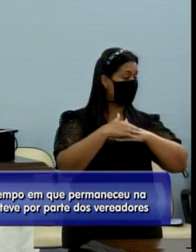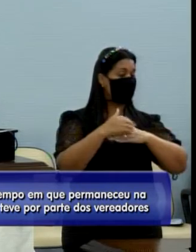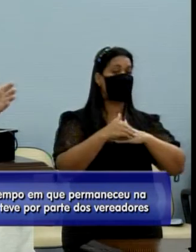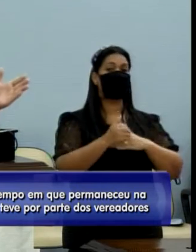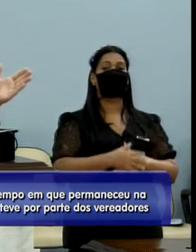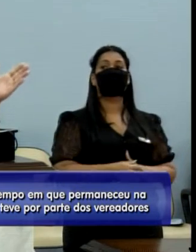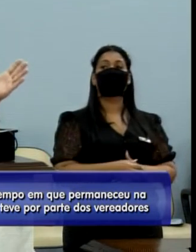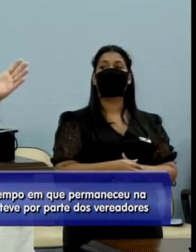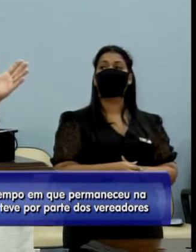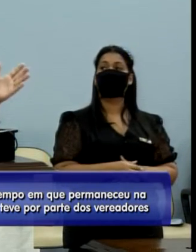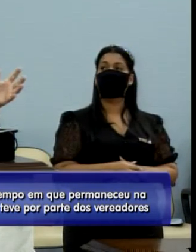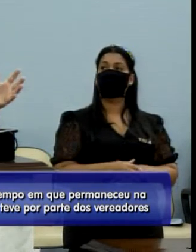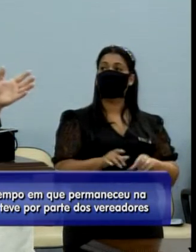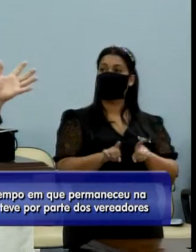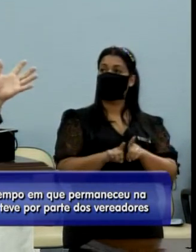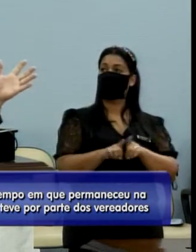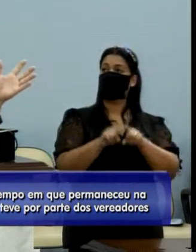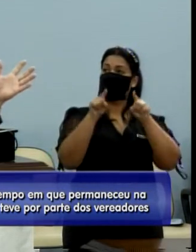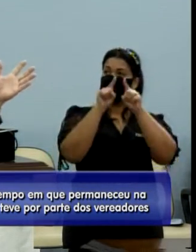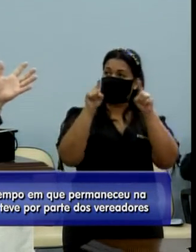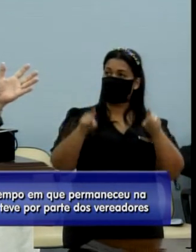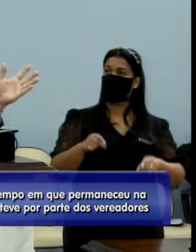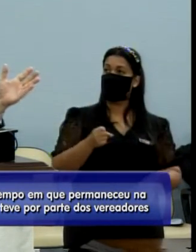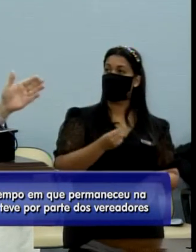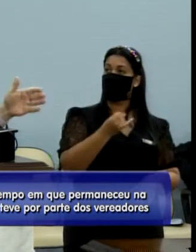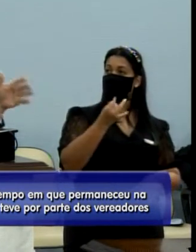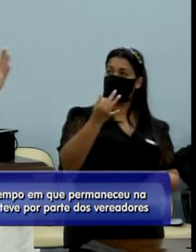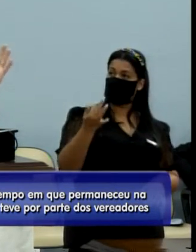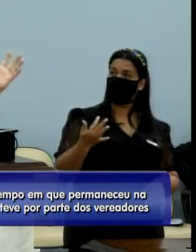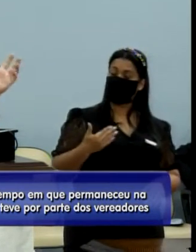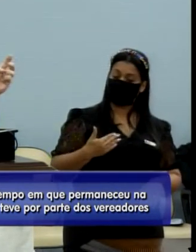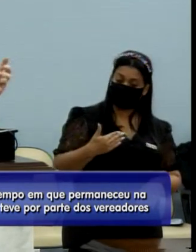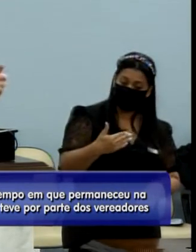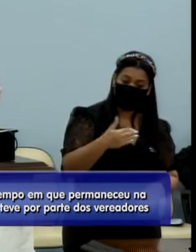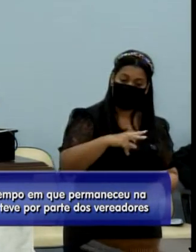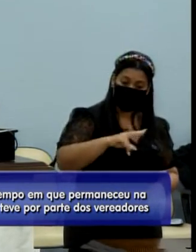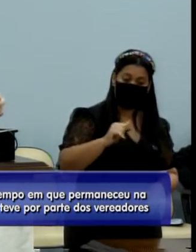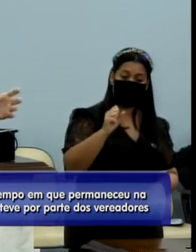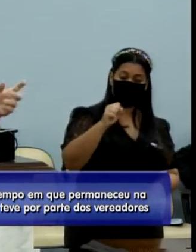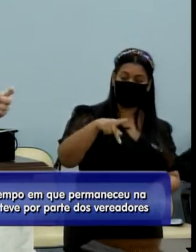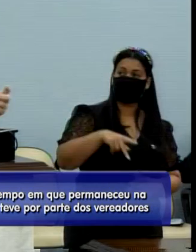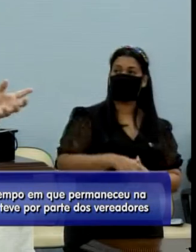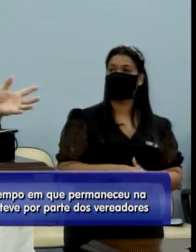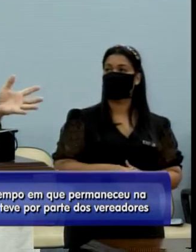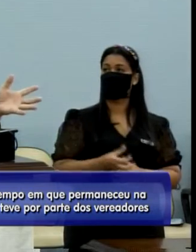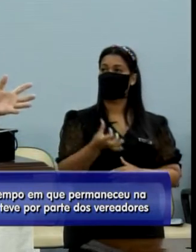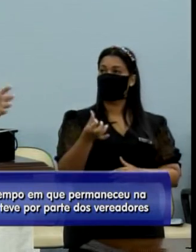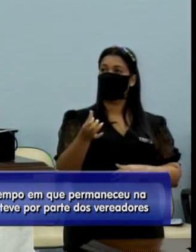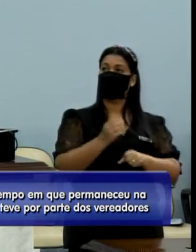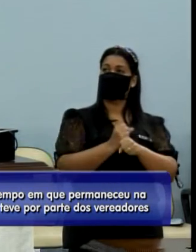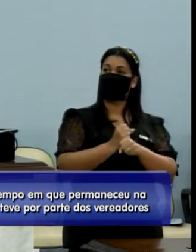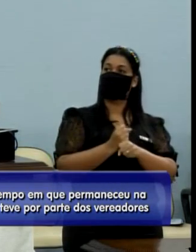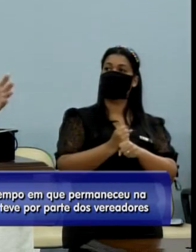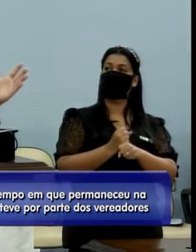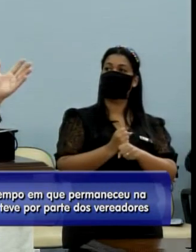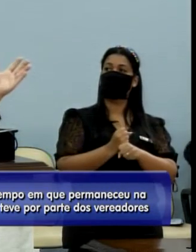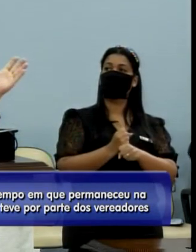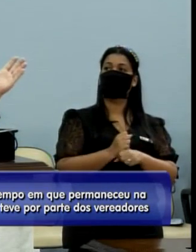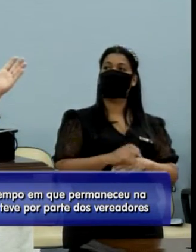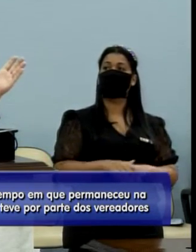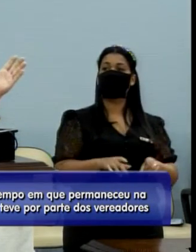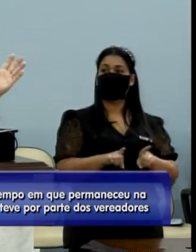isso e os funcionários que alguns até para aposentar desde a minha época que 16 anos não é um dia